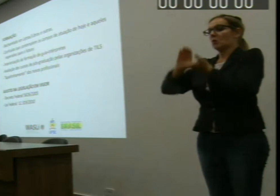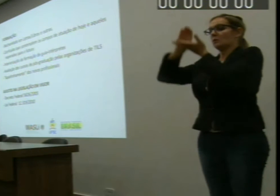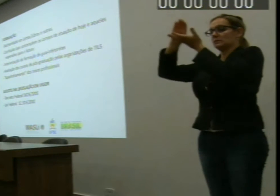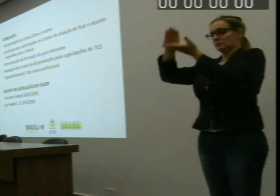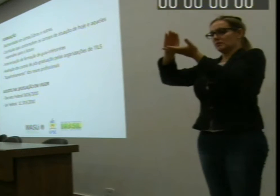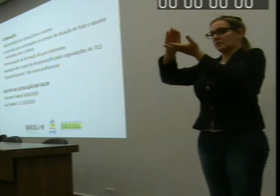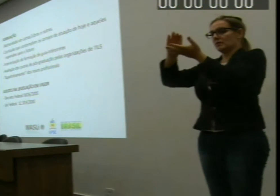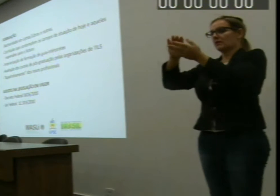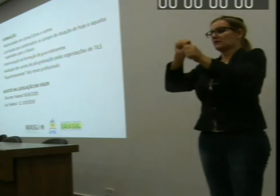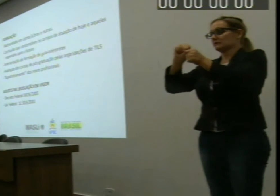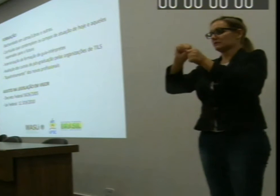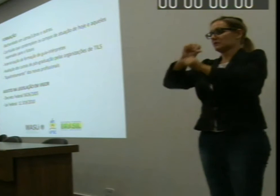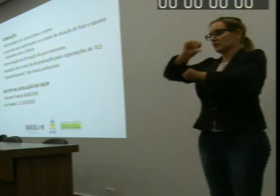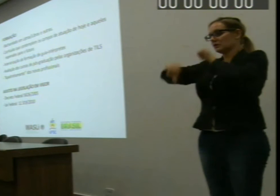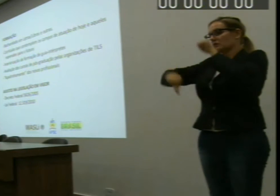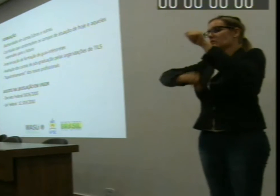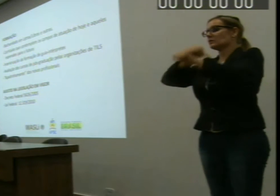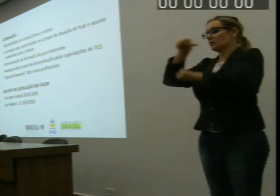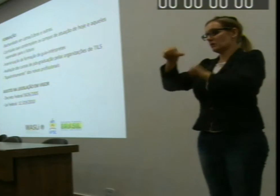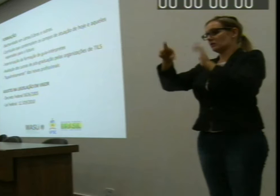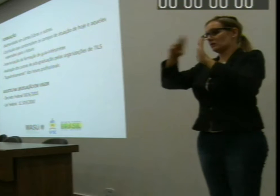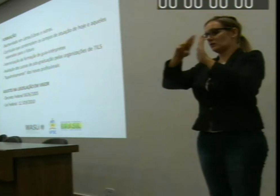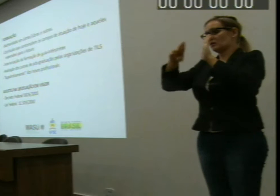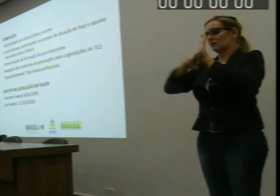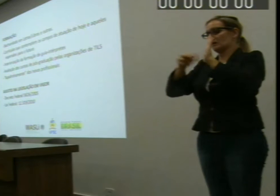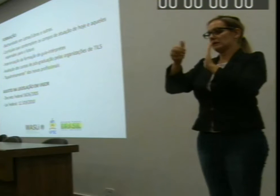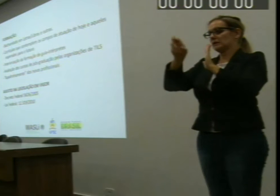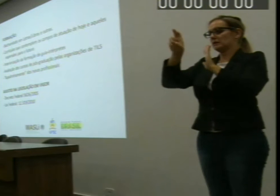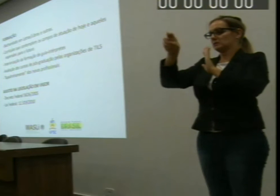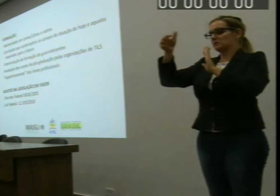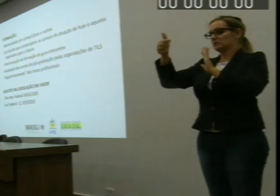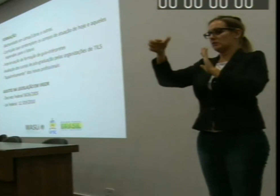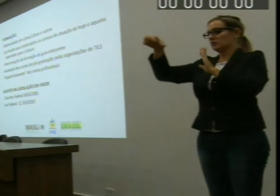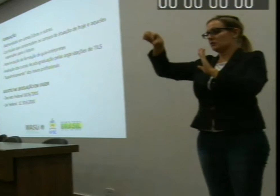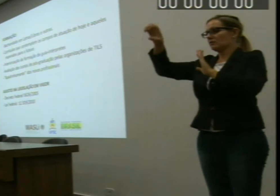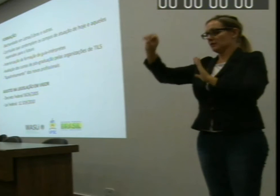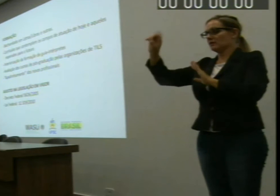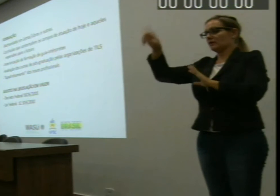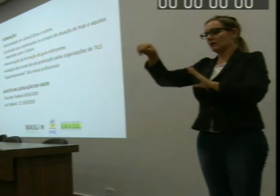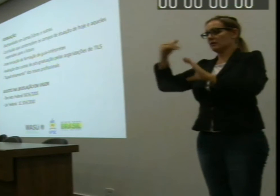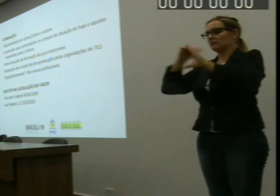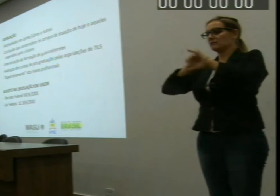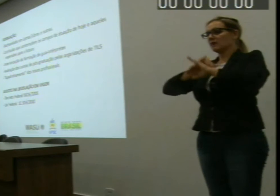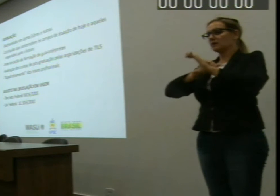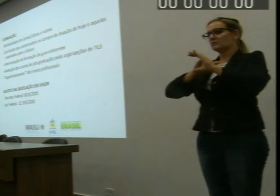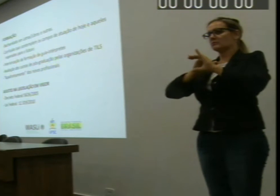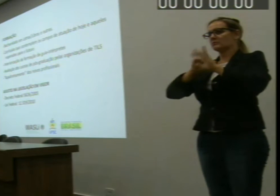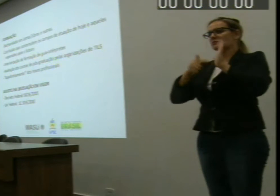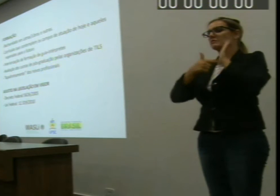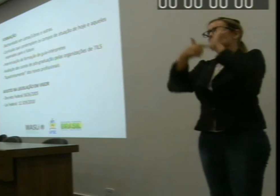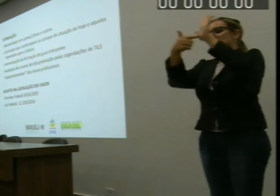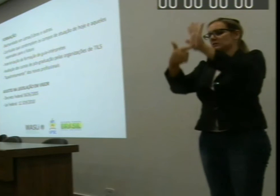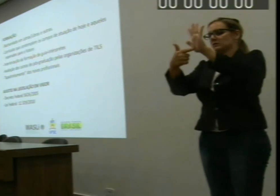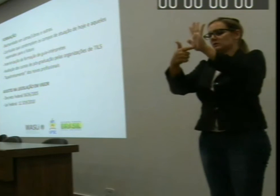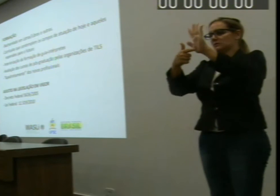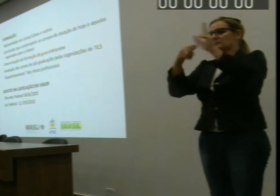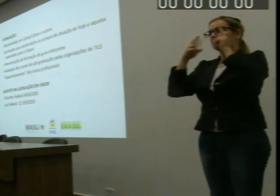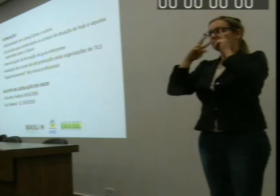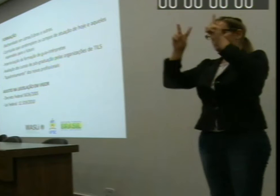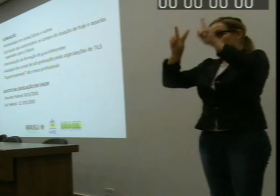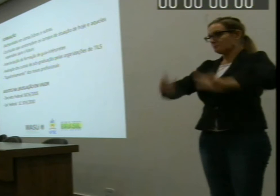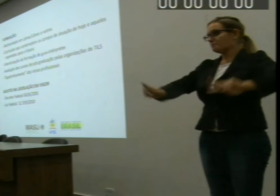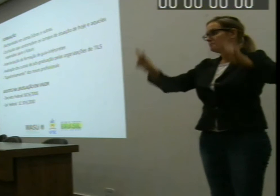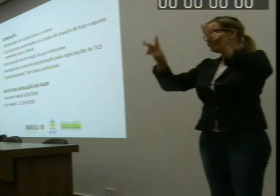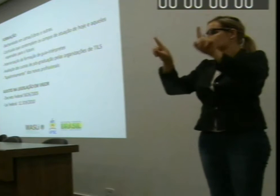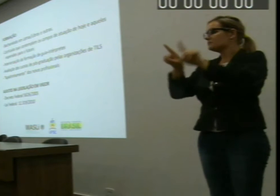Norma 12 15.290 que é da tradução audiovisual com a janelinha do Inter de língua de sinais e também t participando